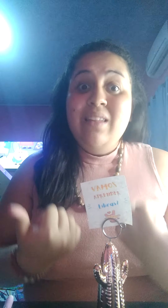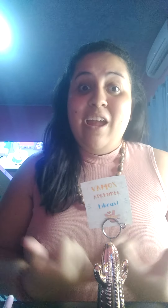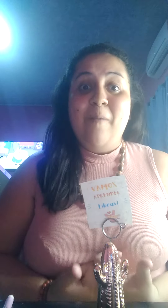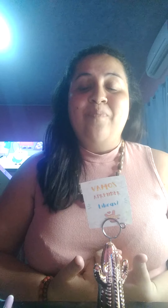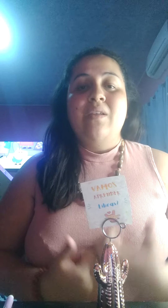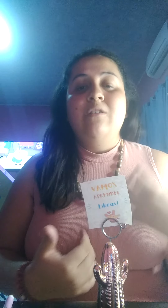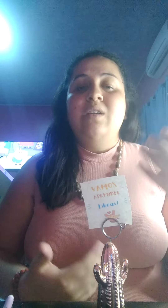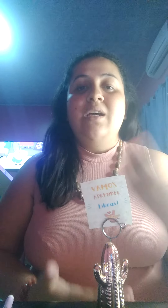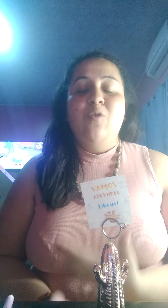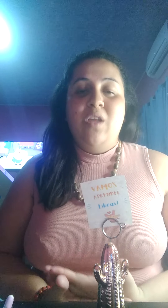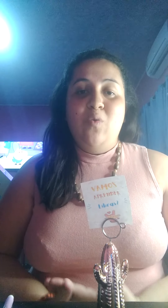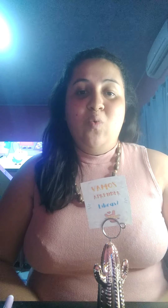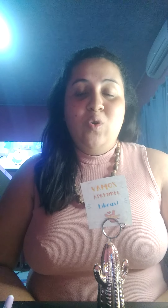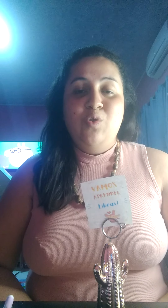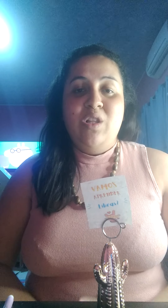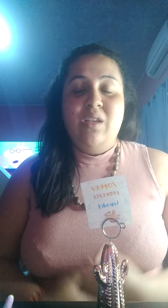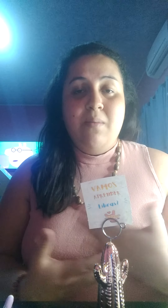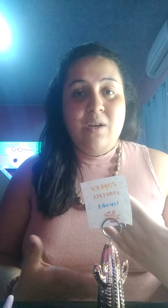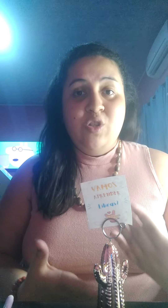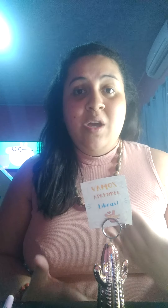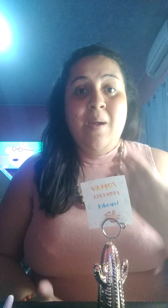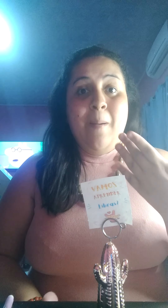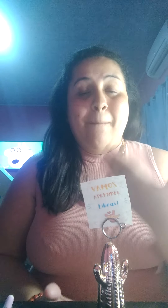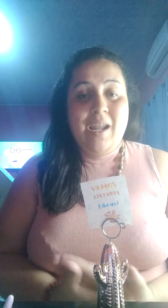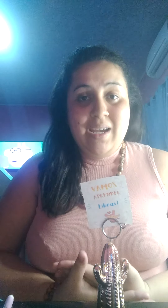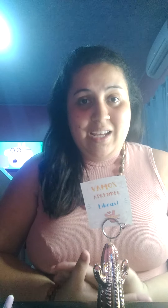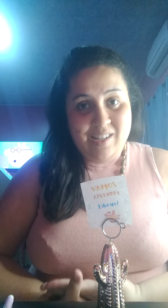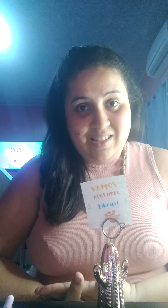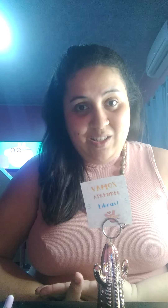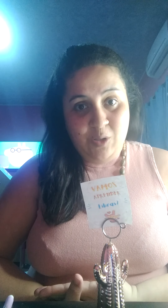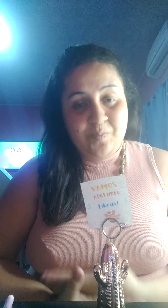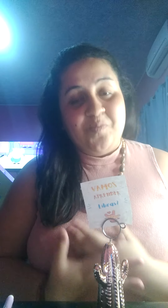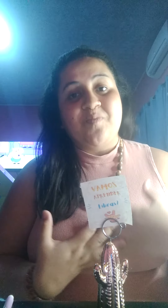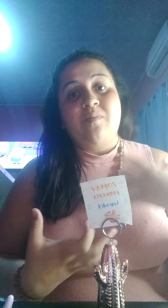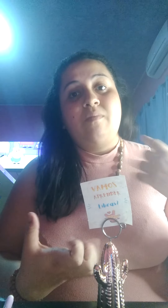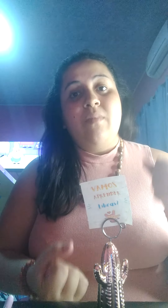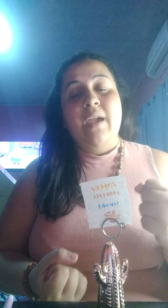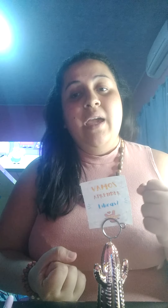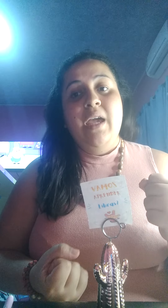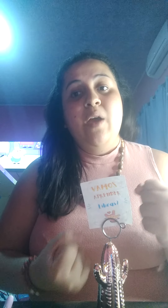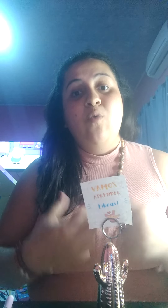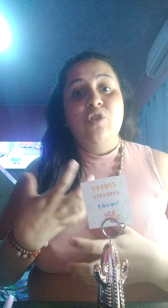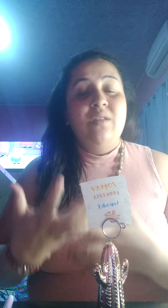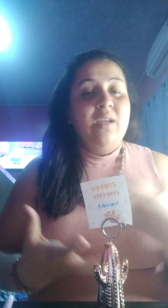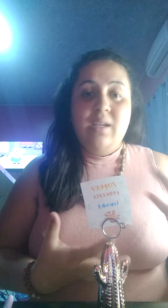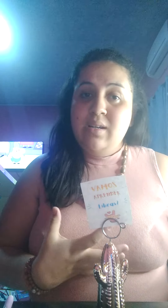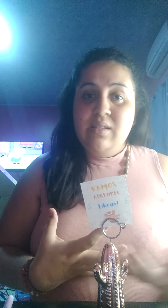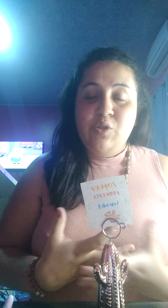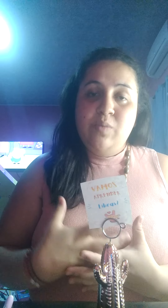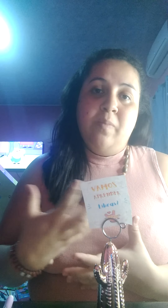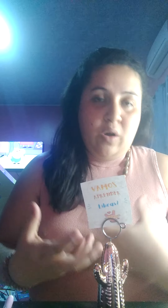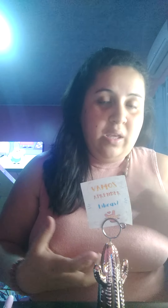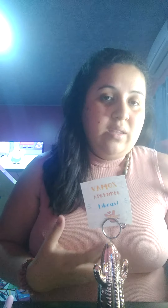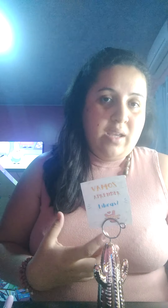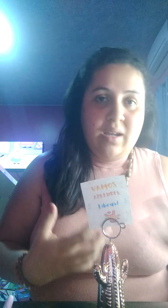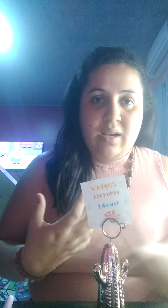aprender. Tanto que eu tenho um curso de Libras para crianças, onde podem ter crianças,